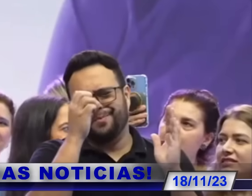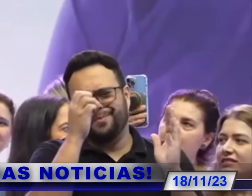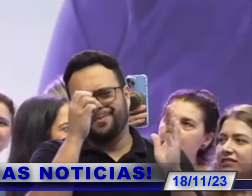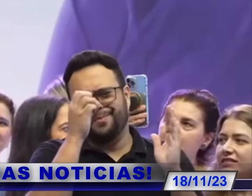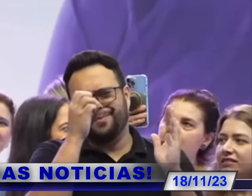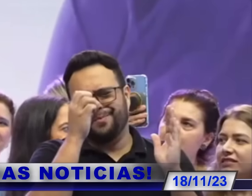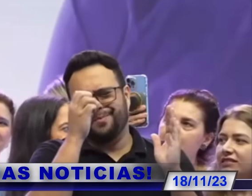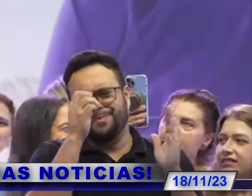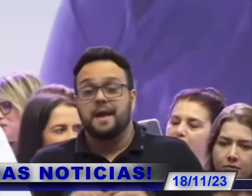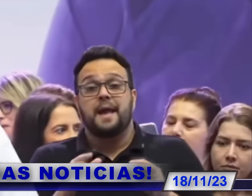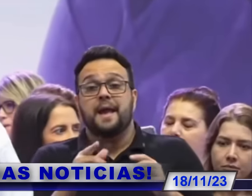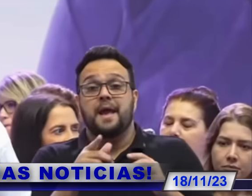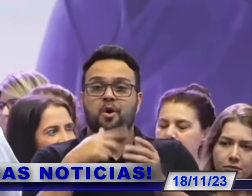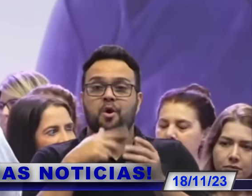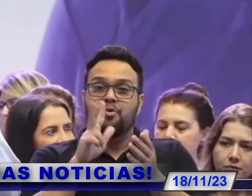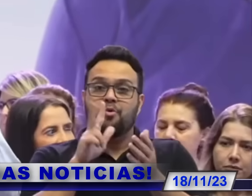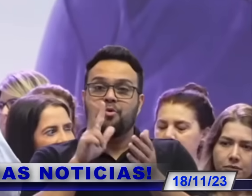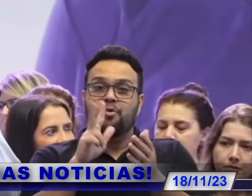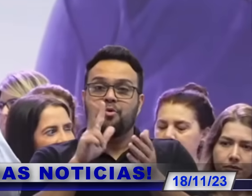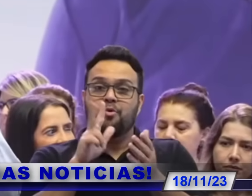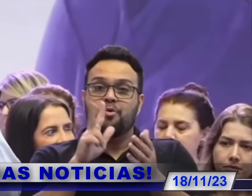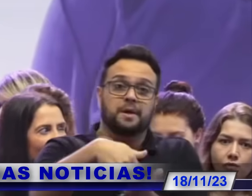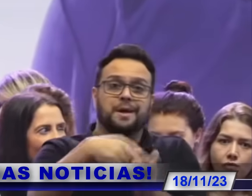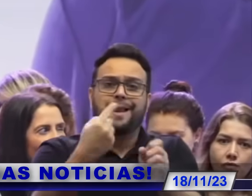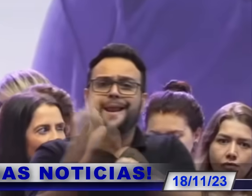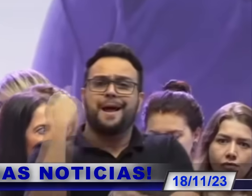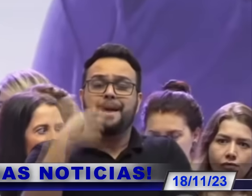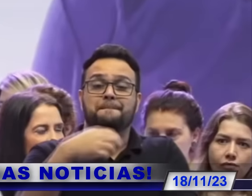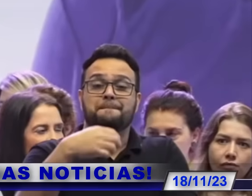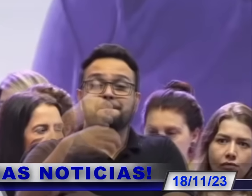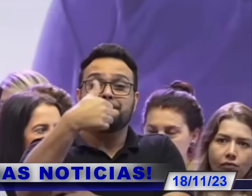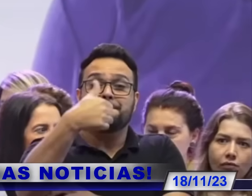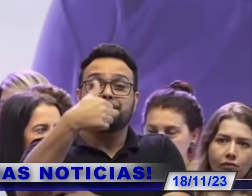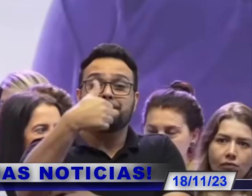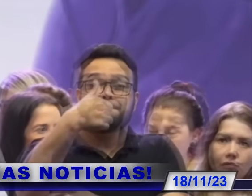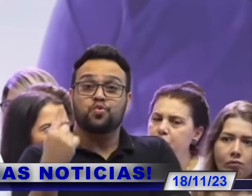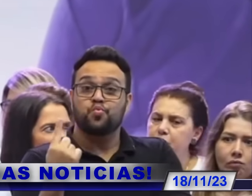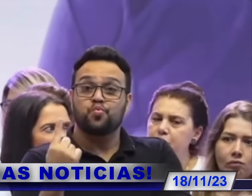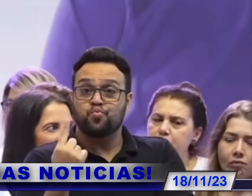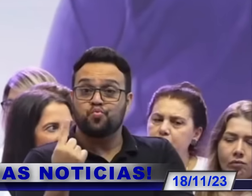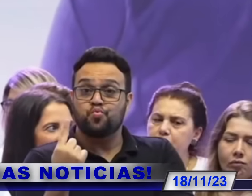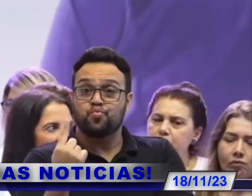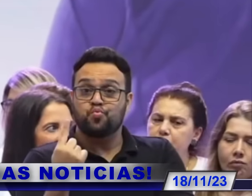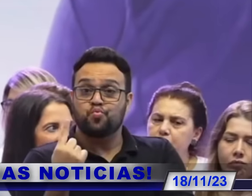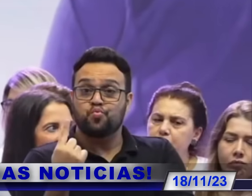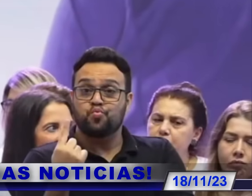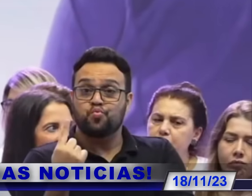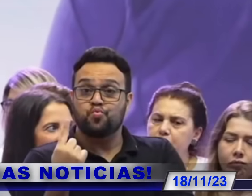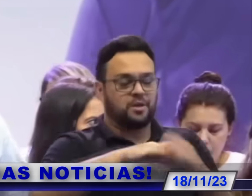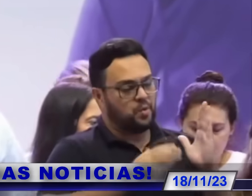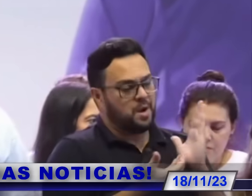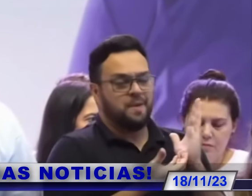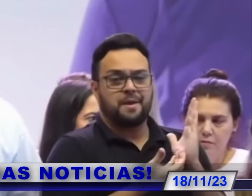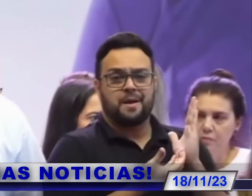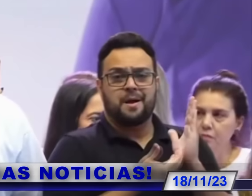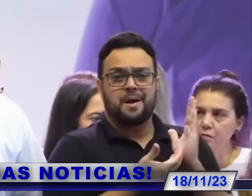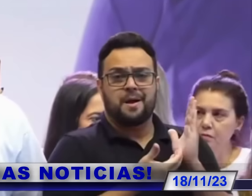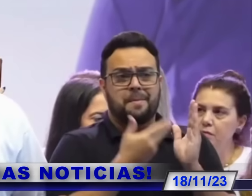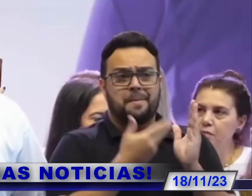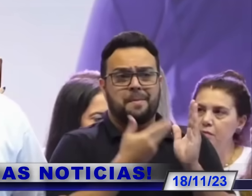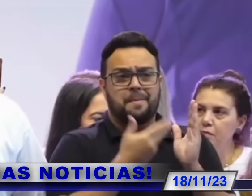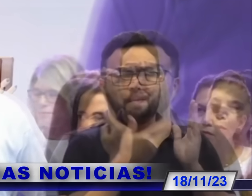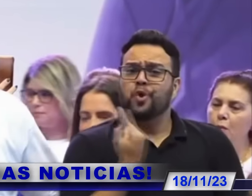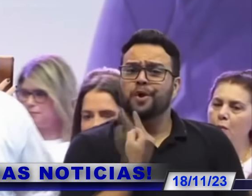favor. Tá? Quando eu cheguei em 91 na Câmara dos Deputados, era praticamente